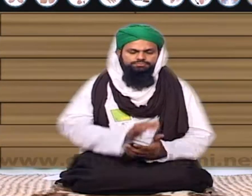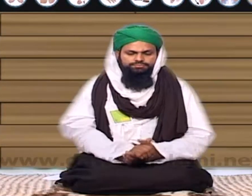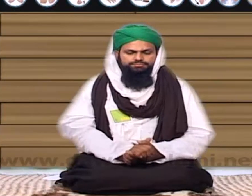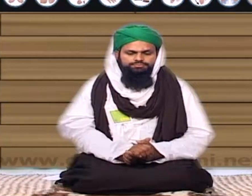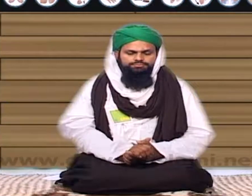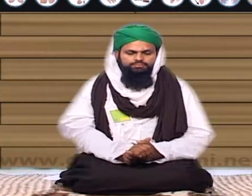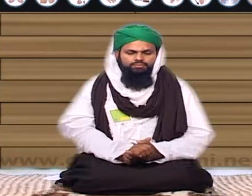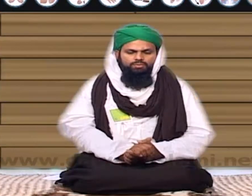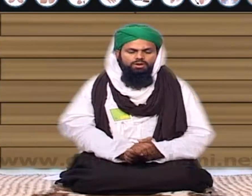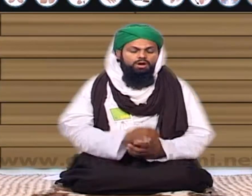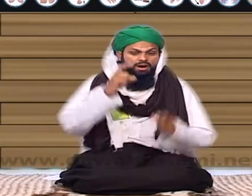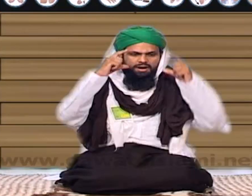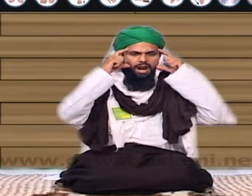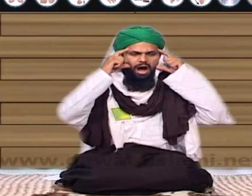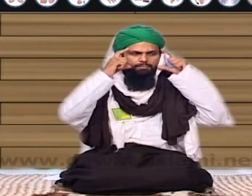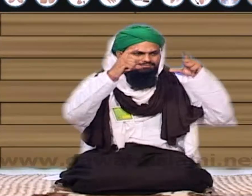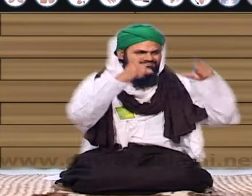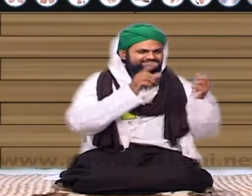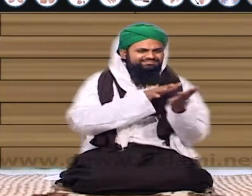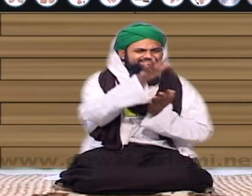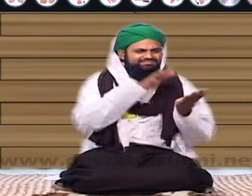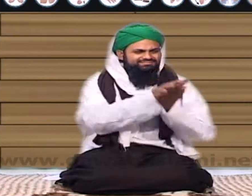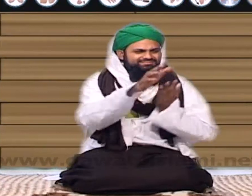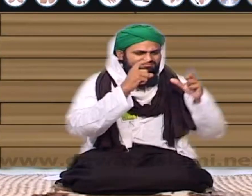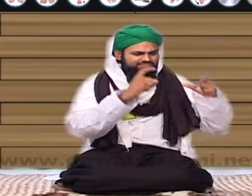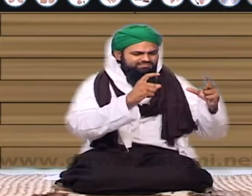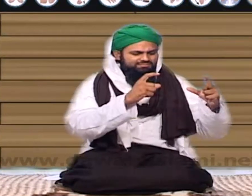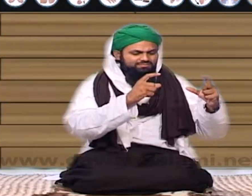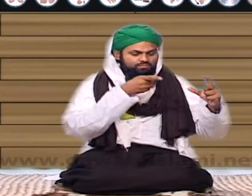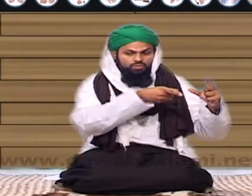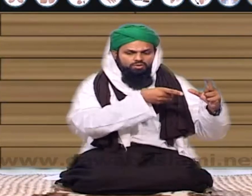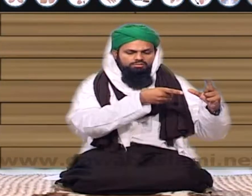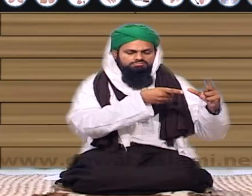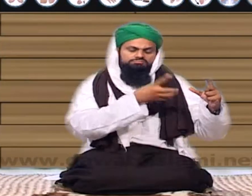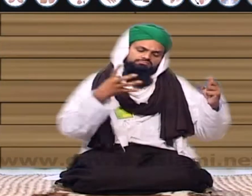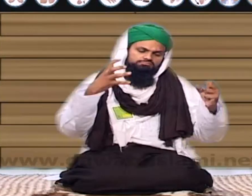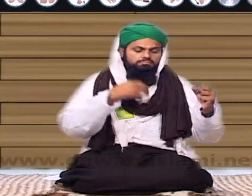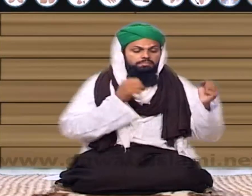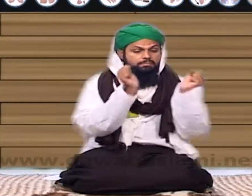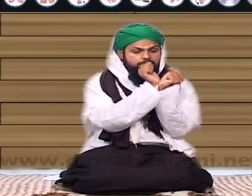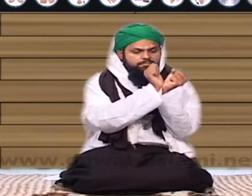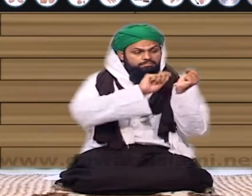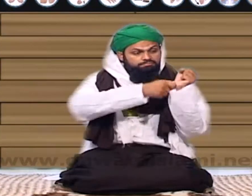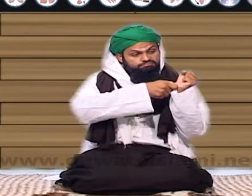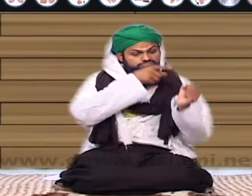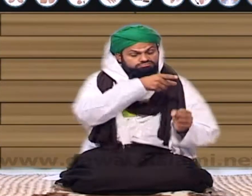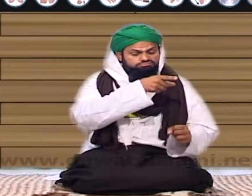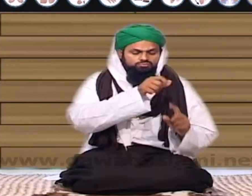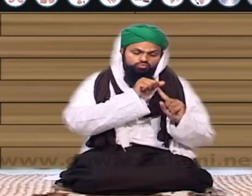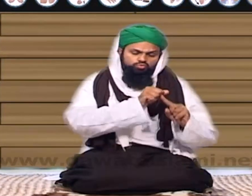کسی شخص کی گرفتاری کا وارنٹ جاری ہو جائے، کسی شخص کی گرفتاری کا وارنٹ جاری ہو